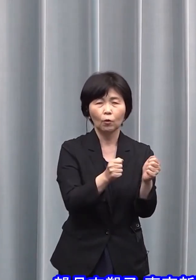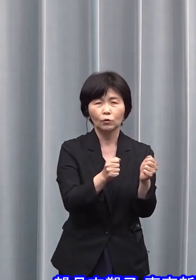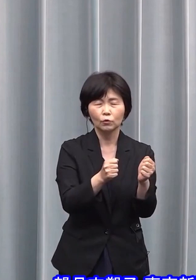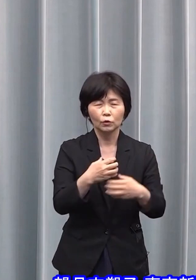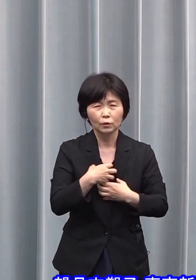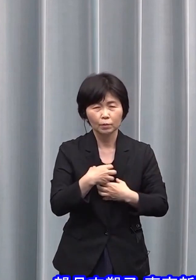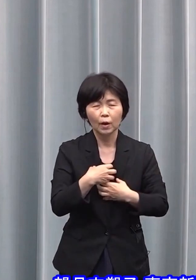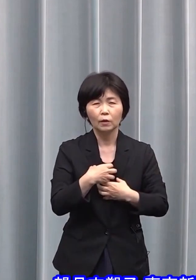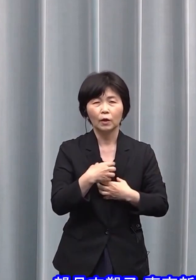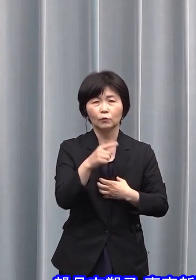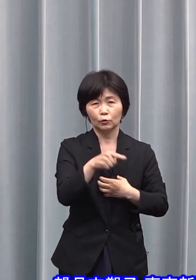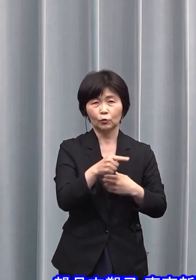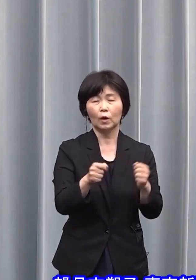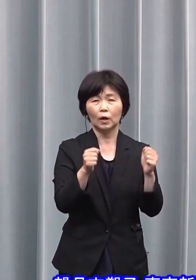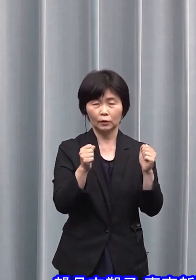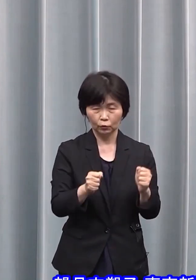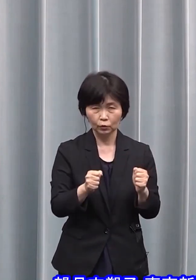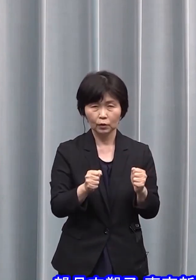、また現に